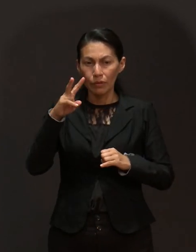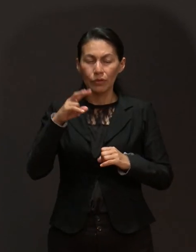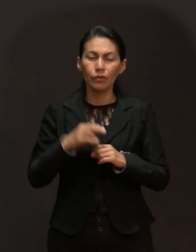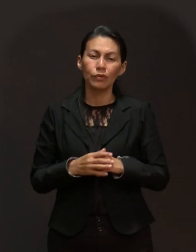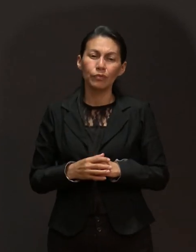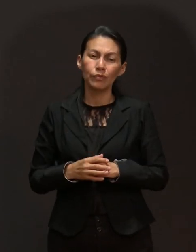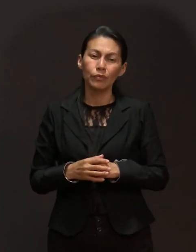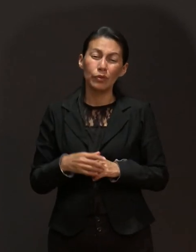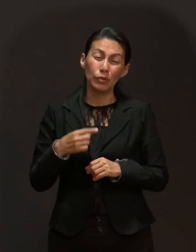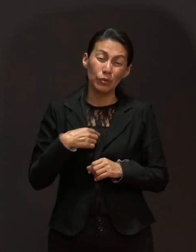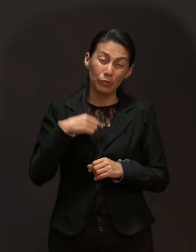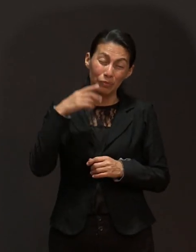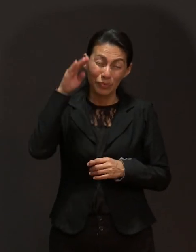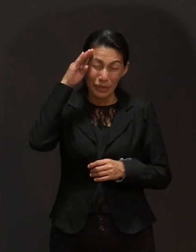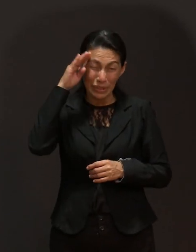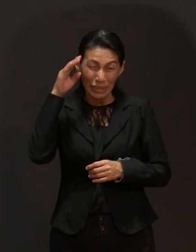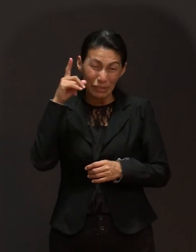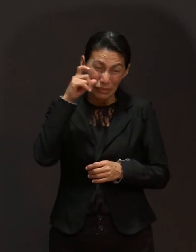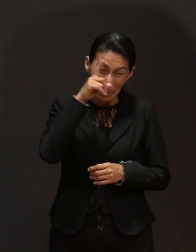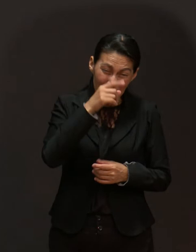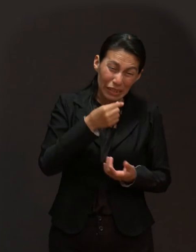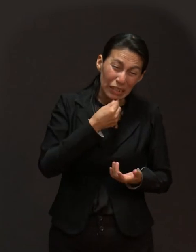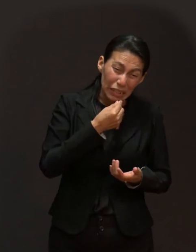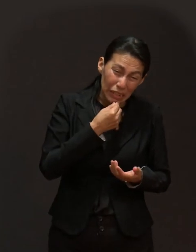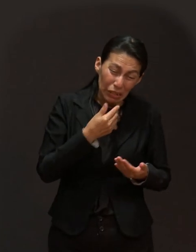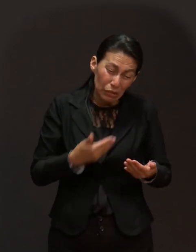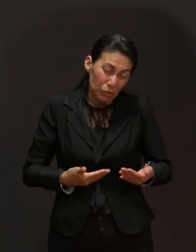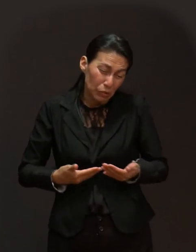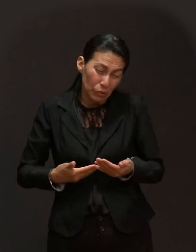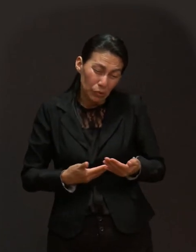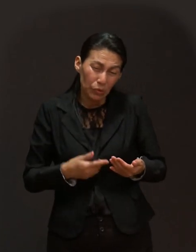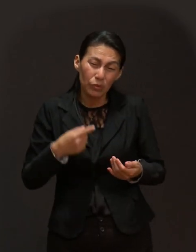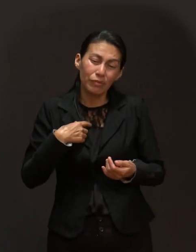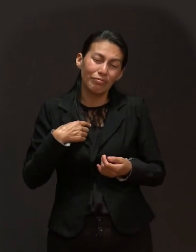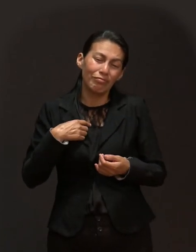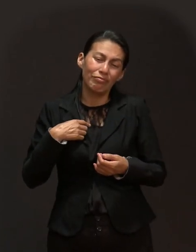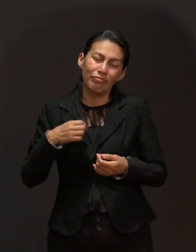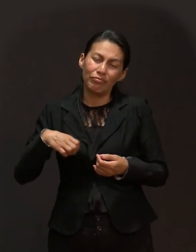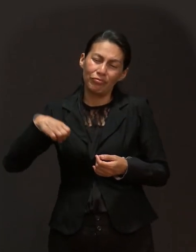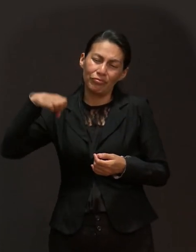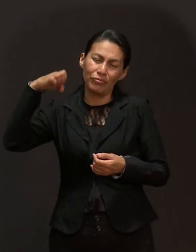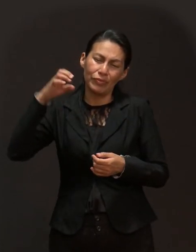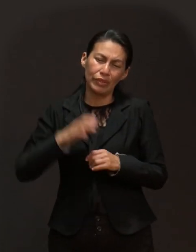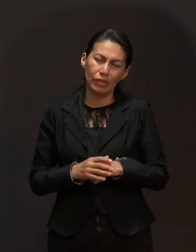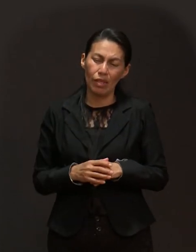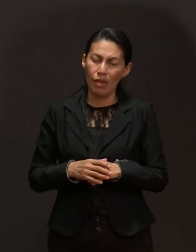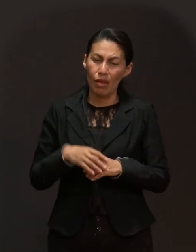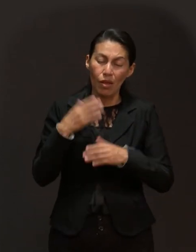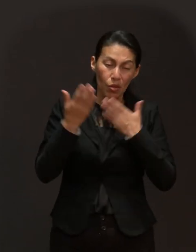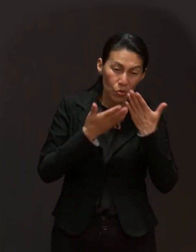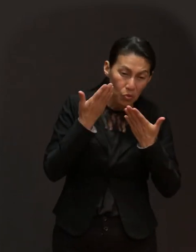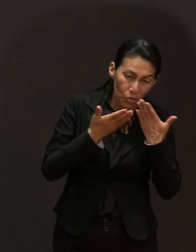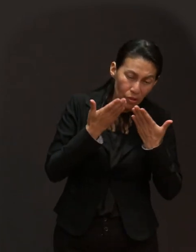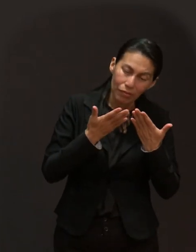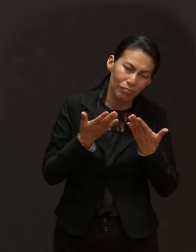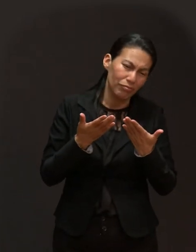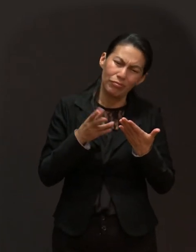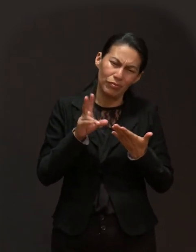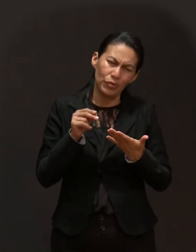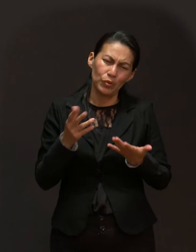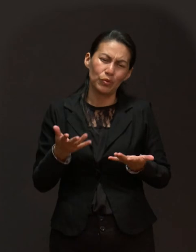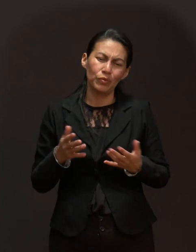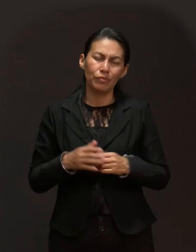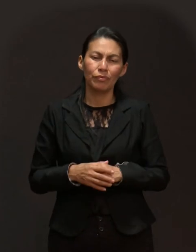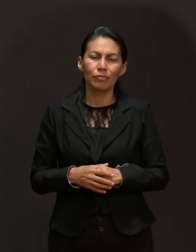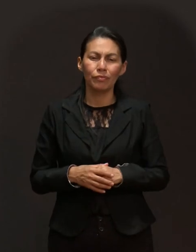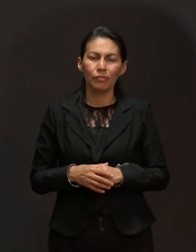pensé que no iba a poder ya por el niño la edad ya había estado bastante tiempo alejada de la parte